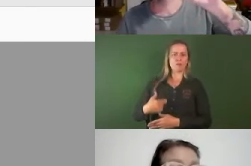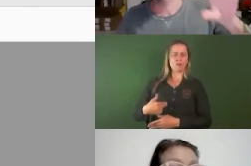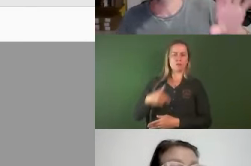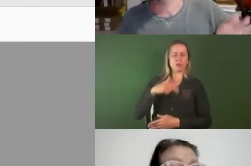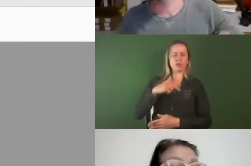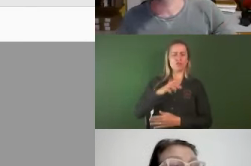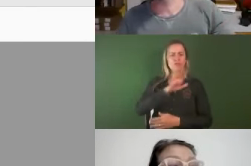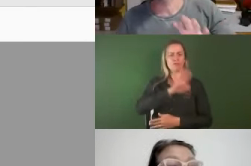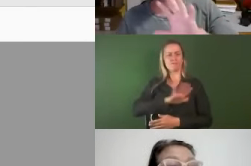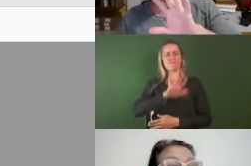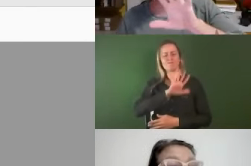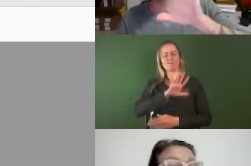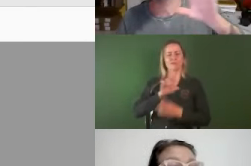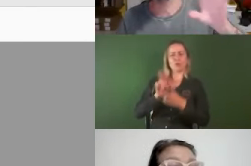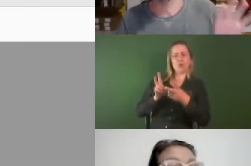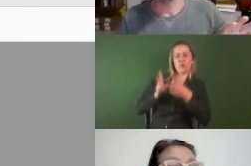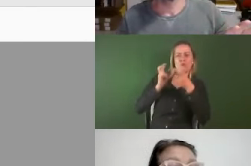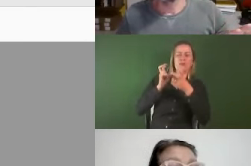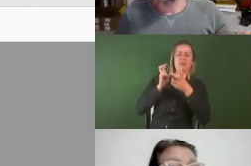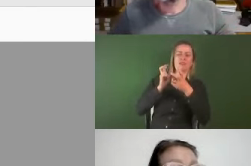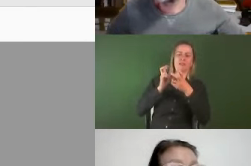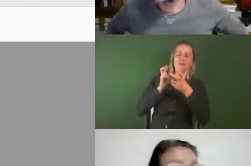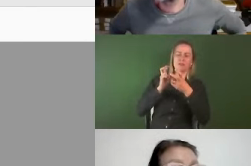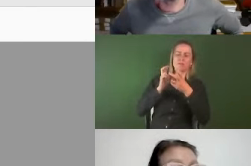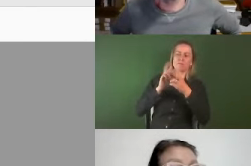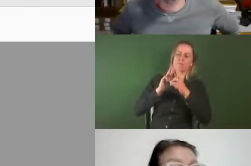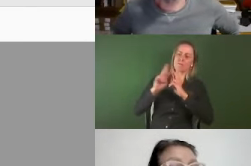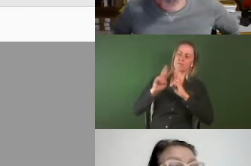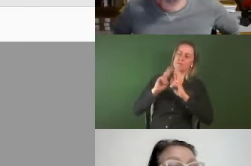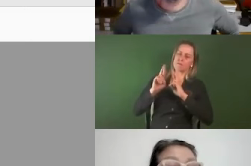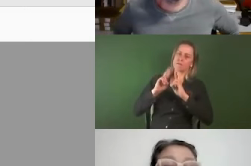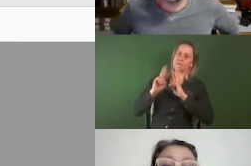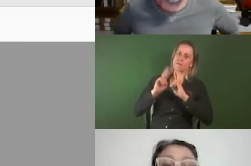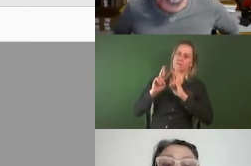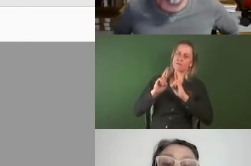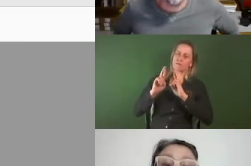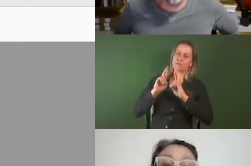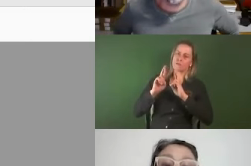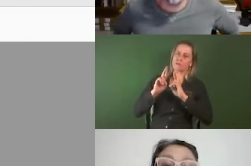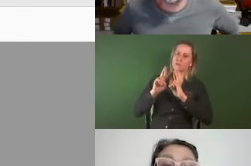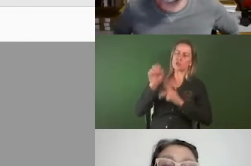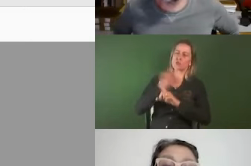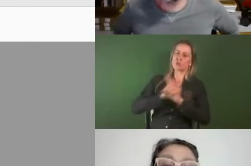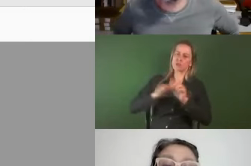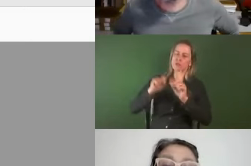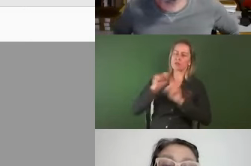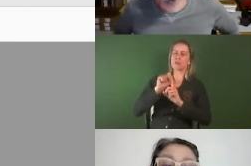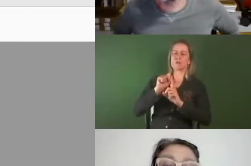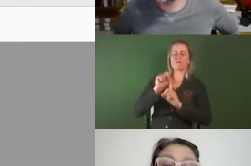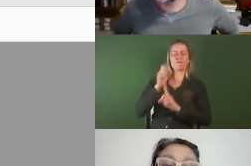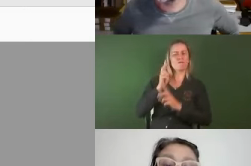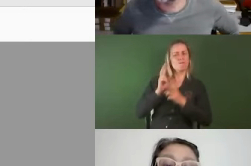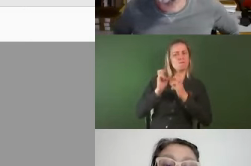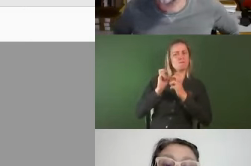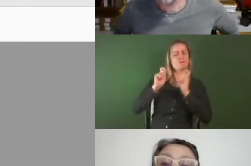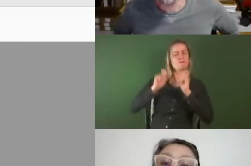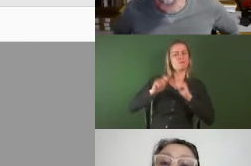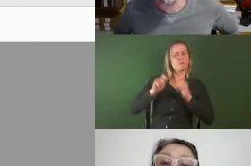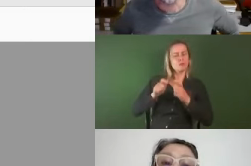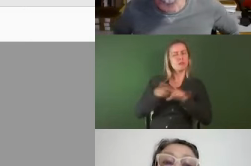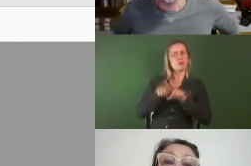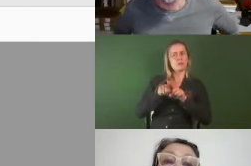ter algum tipo de relação com uma fotografia mais social, mais documental.